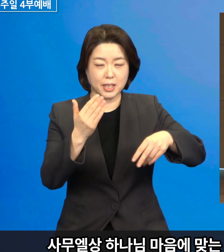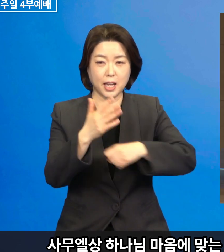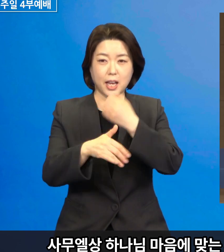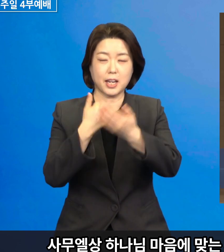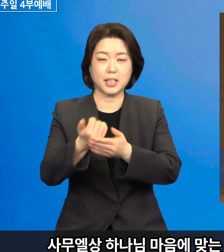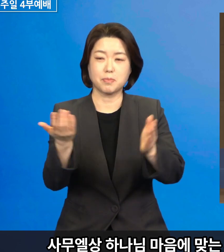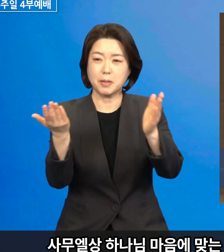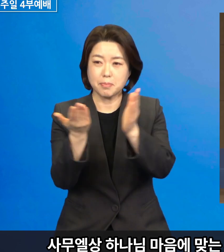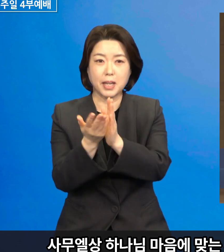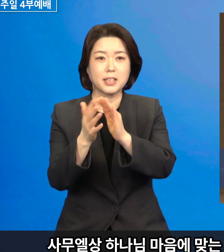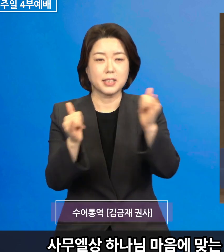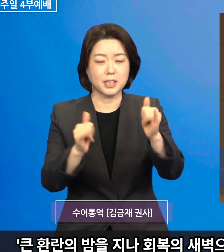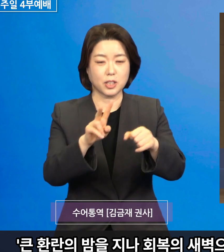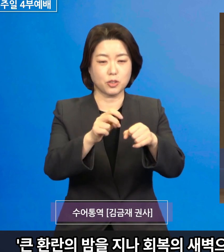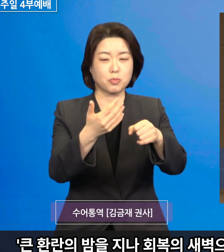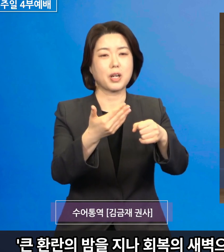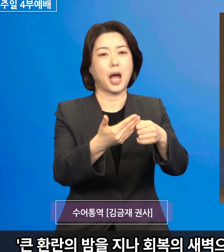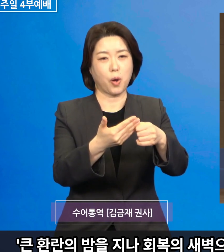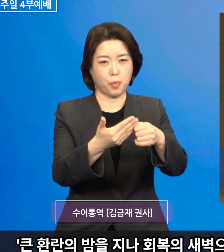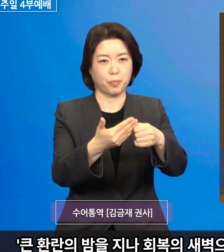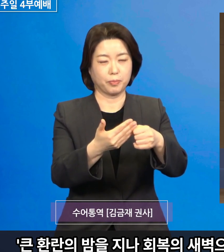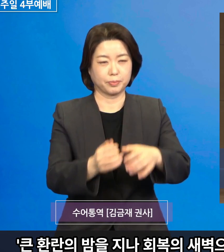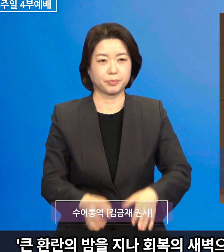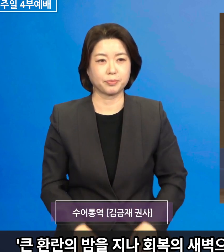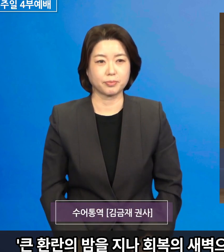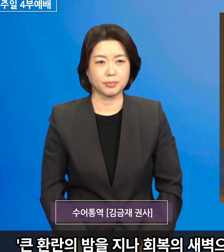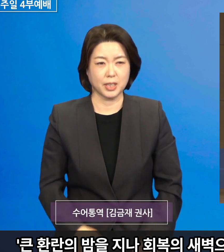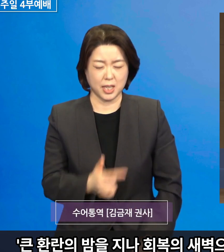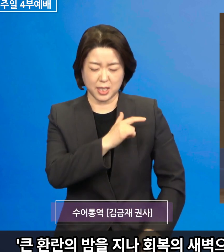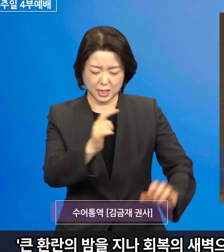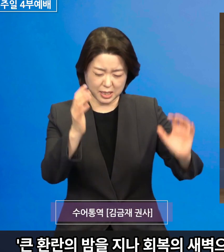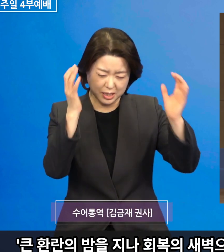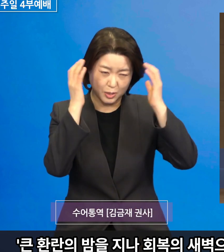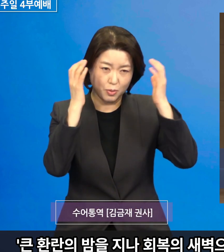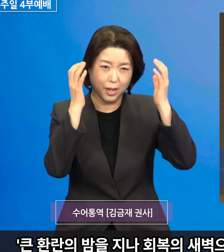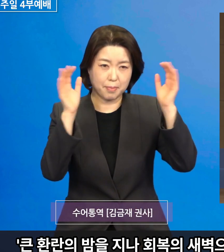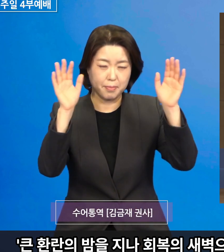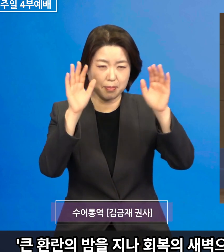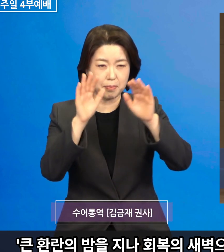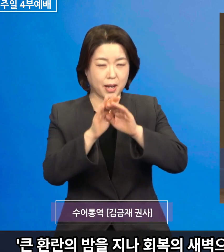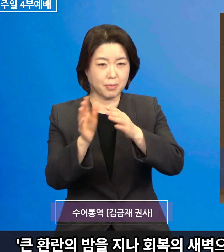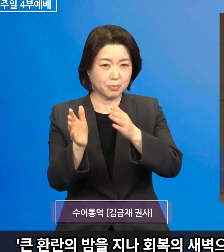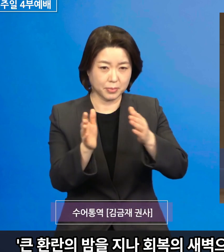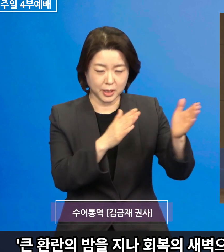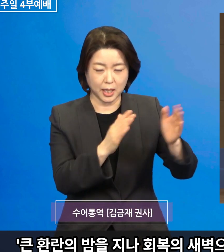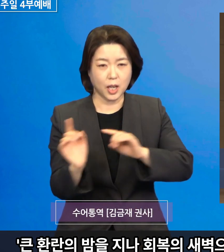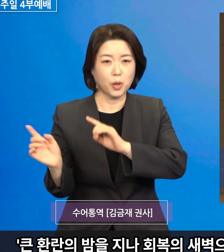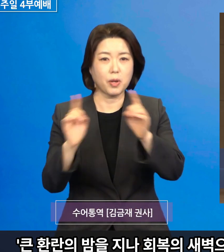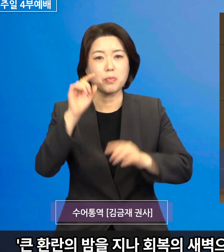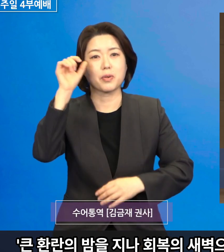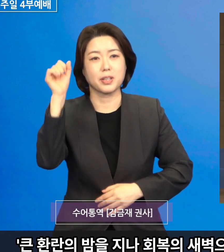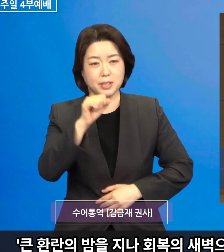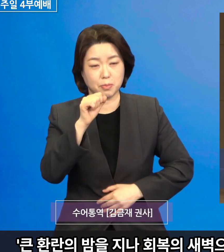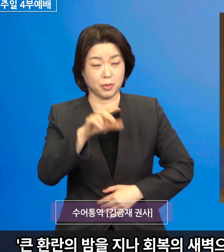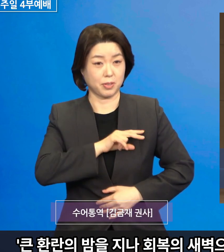29번째 시간이 되겠습니다. 큰 환난의 밤을 지나 회복의 새벽으로 라는 제목의 말씀을 나누겠습니다.